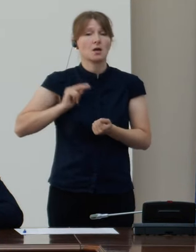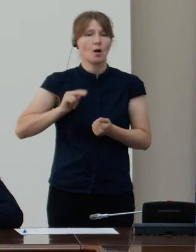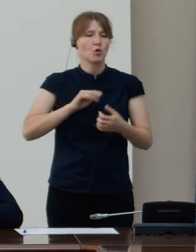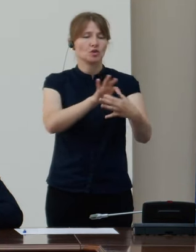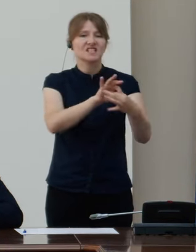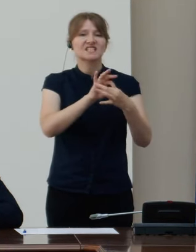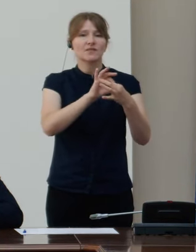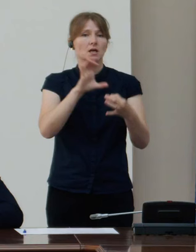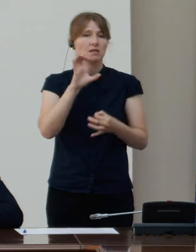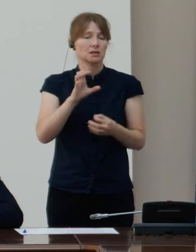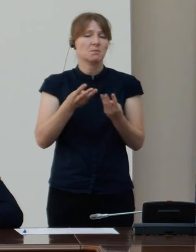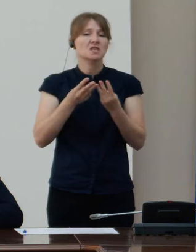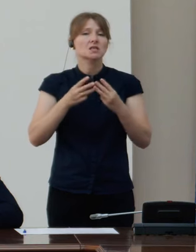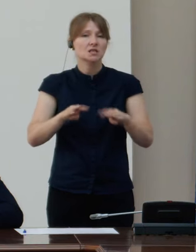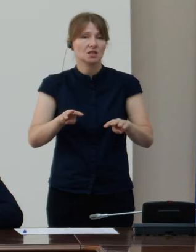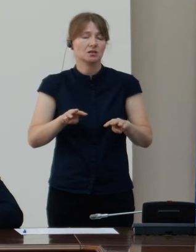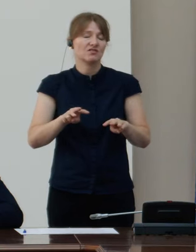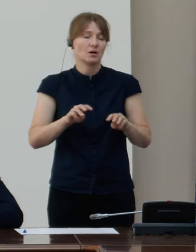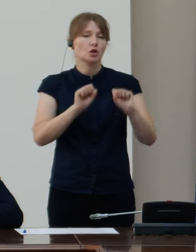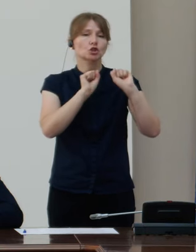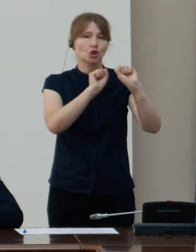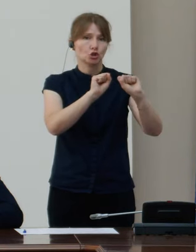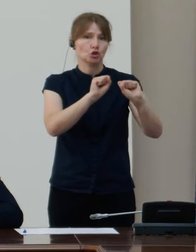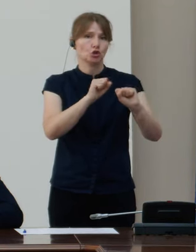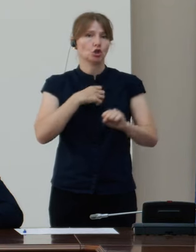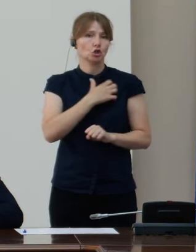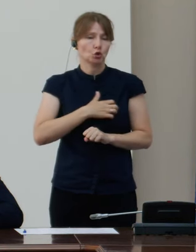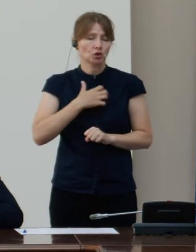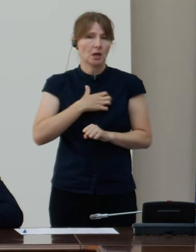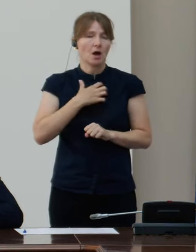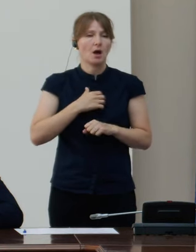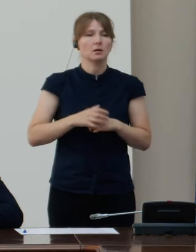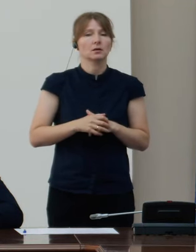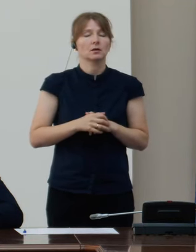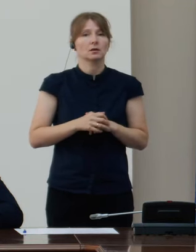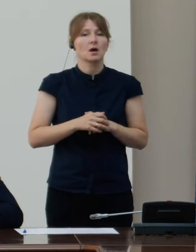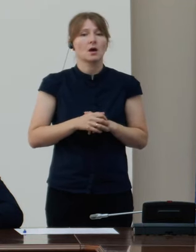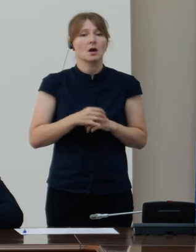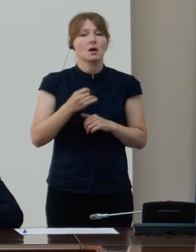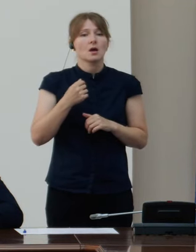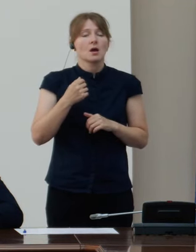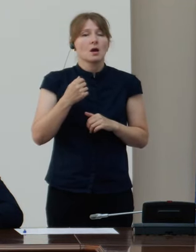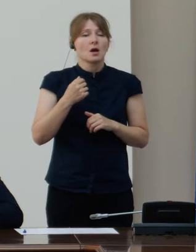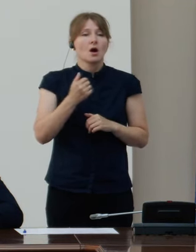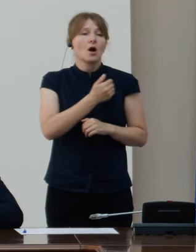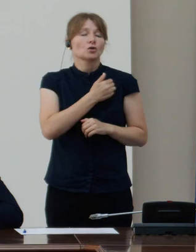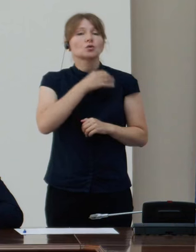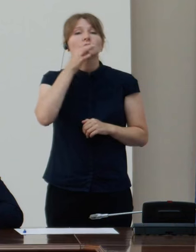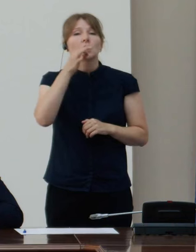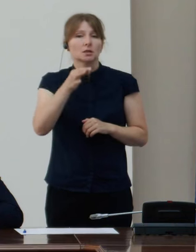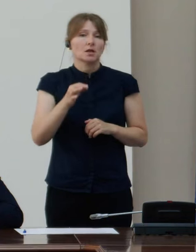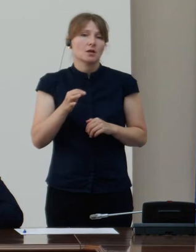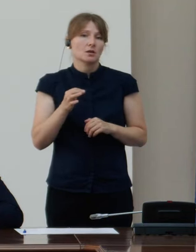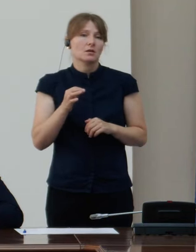Protecției Sociale și nu în ultimul rând o coordonare cu partenerii noștri. Trebuie să zic că, o glumă